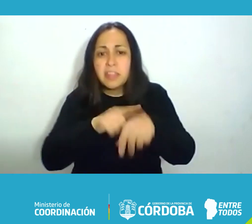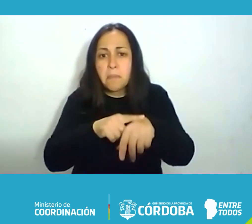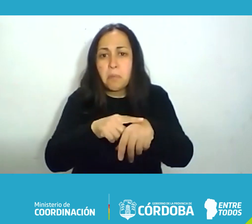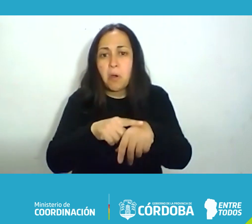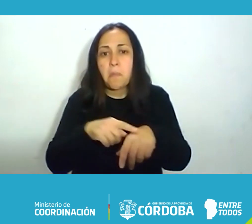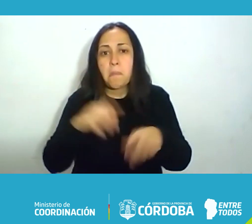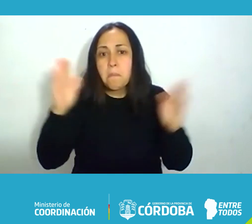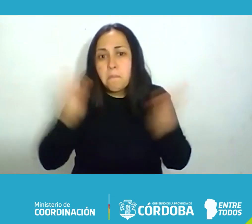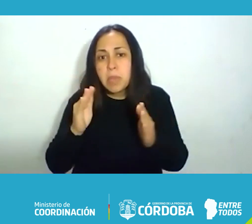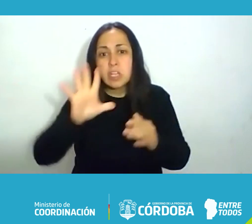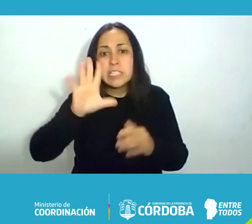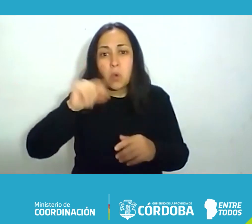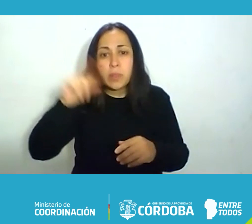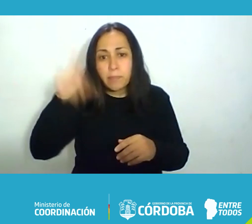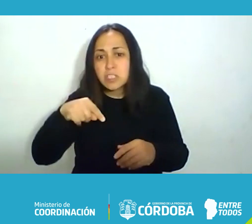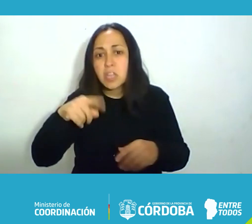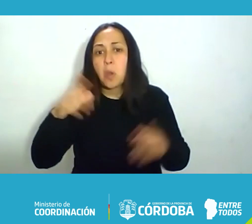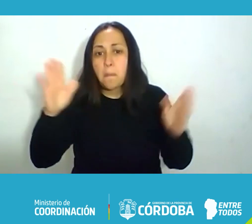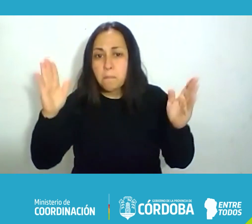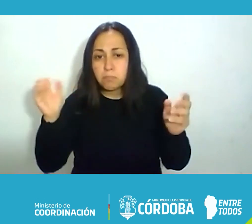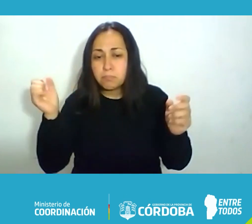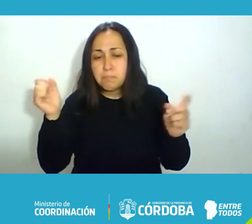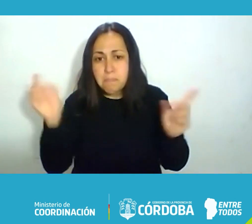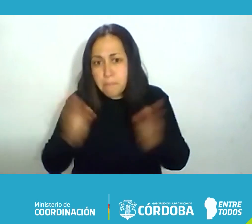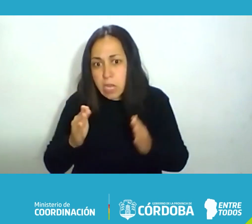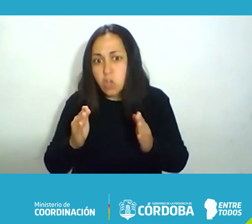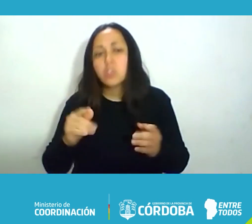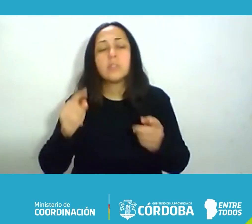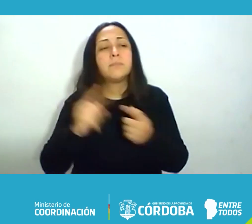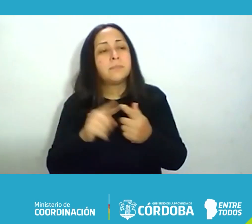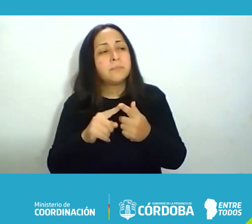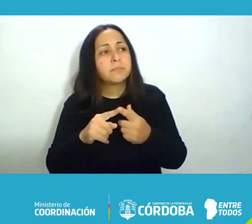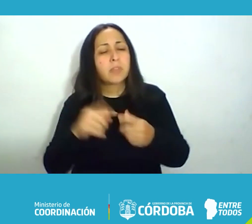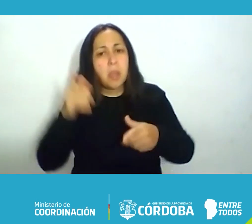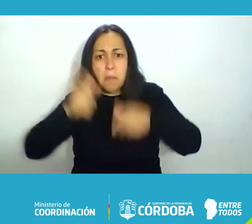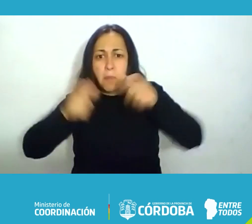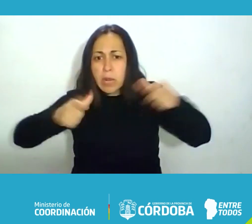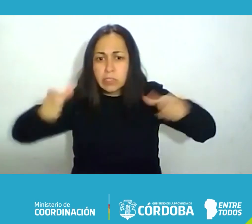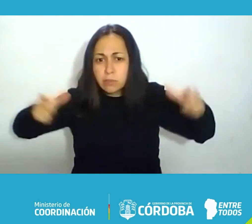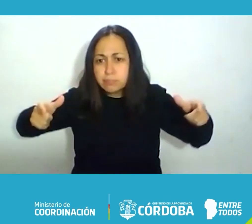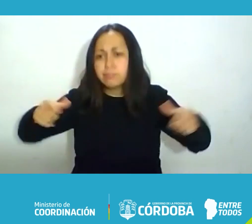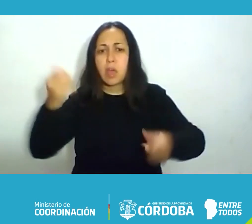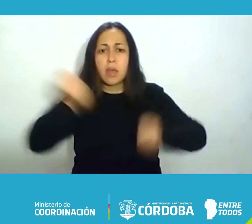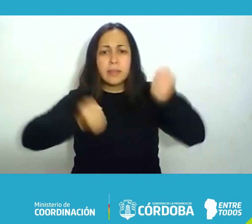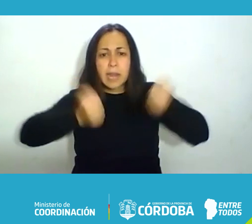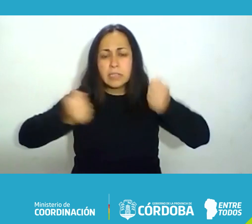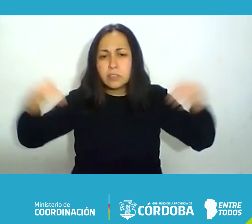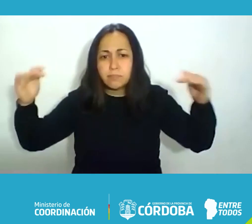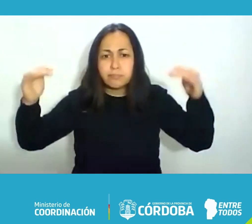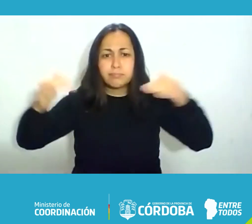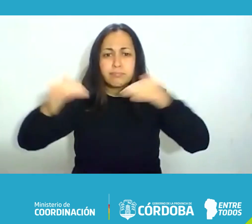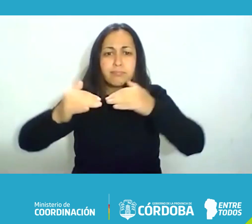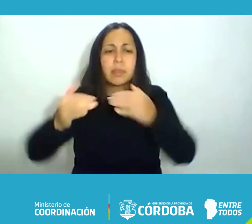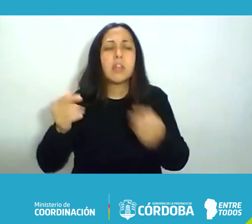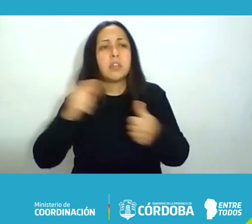en un 50%. Indica que en los últimos años se dio un crecimiento de la población y del tránsito que